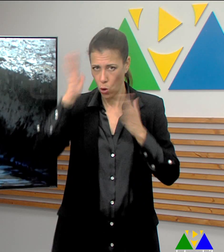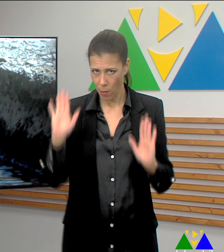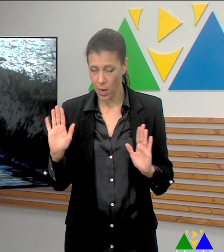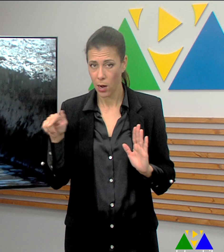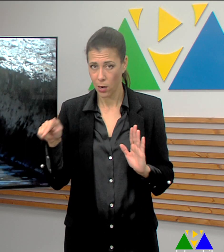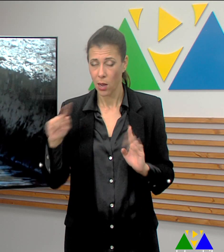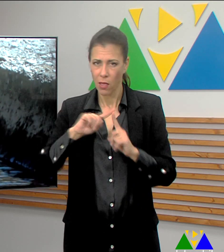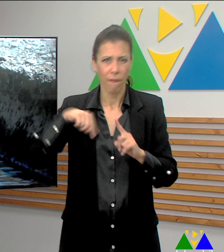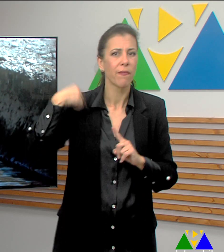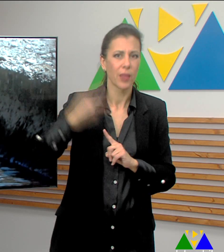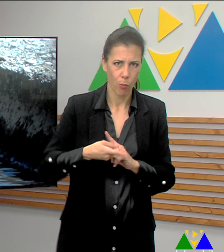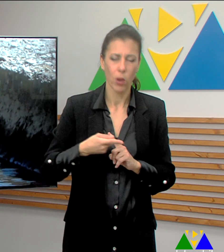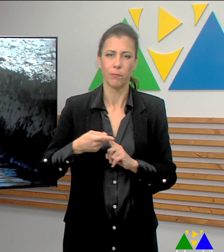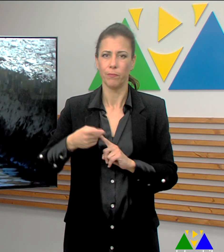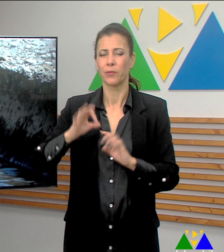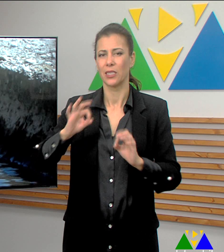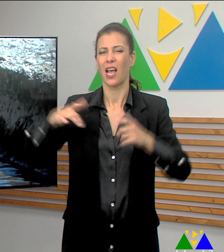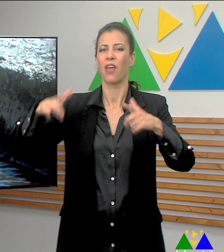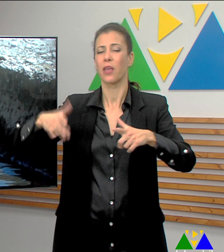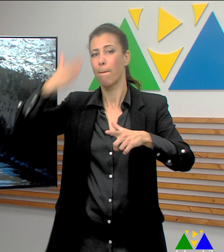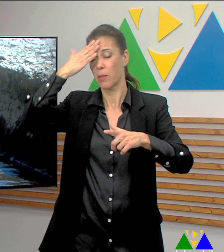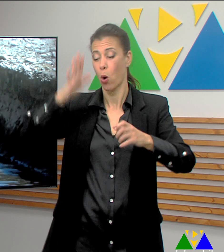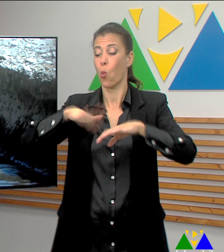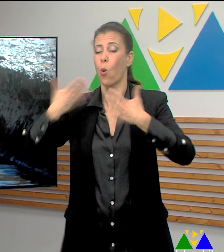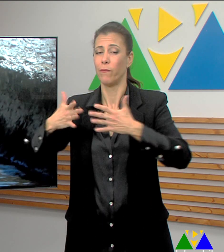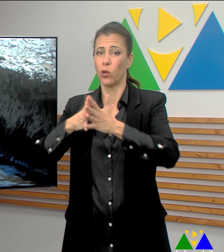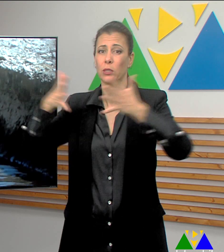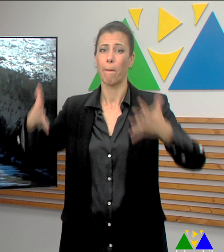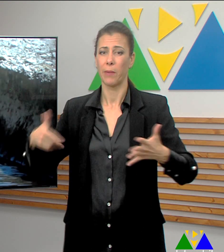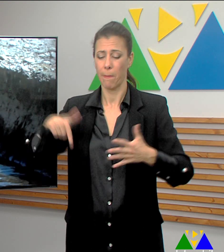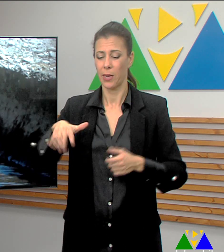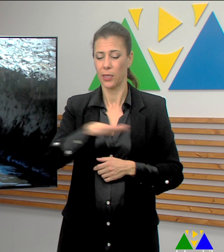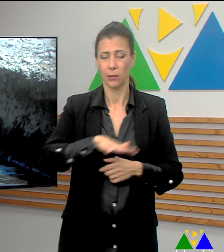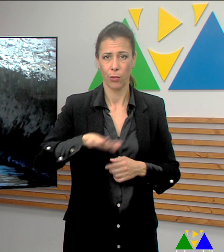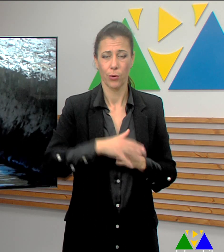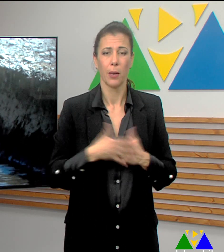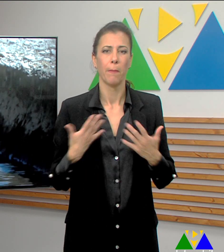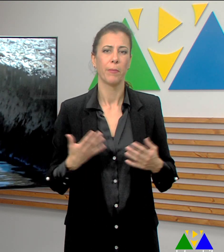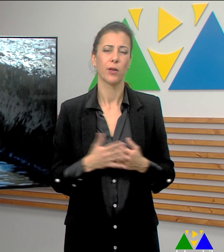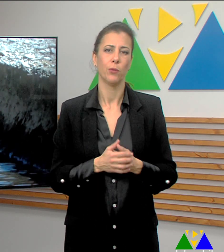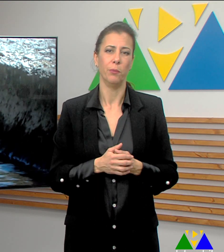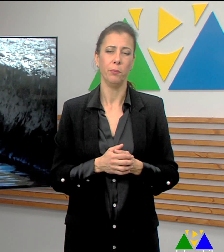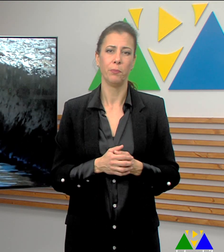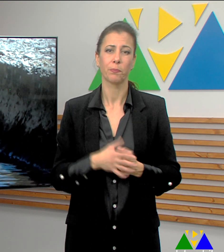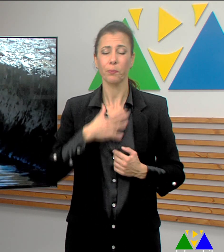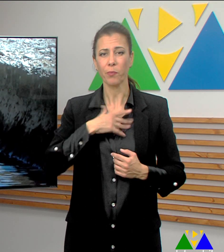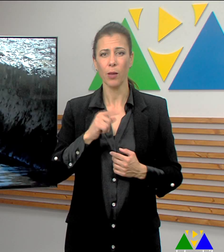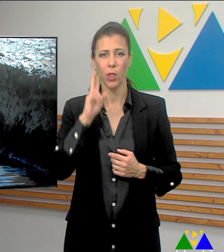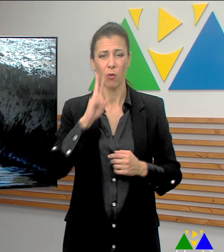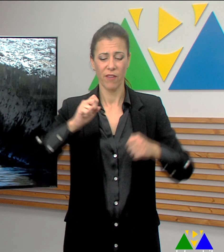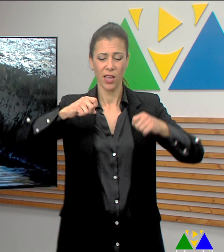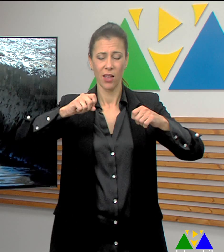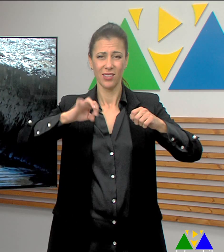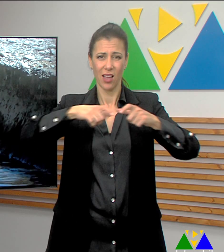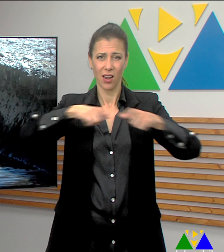después, lógicamente, la acequia principal, cuando se amplía para esta zona, ¿no? El caso es que podemos ver la nave